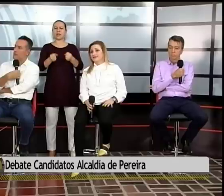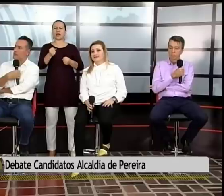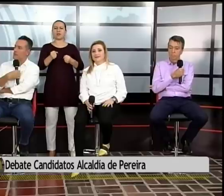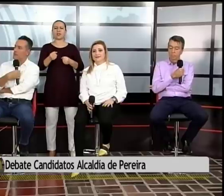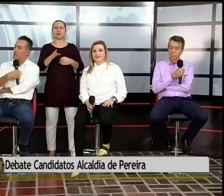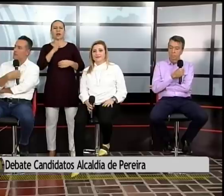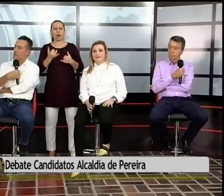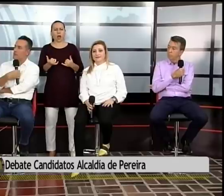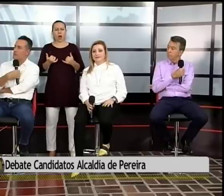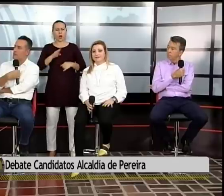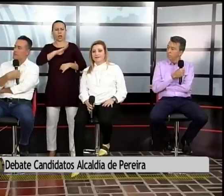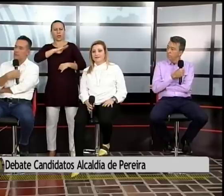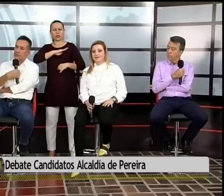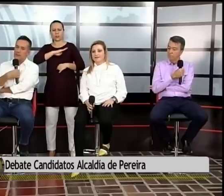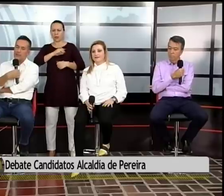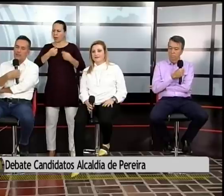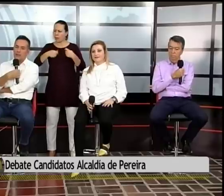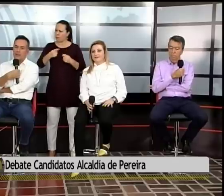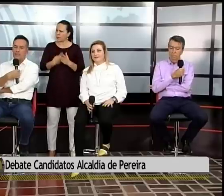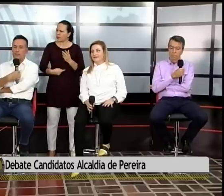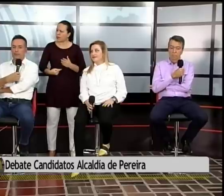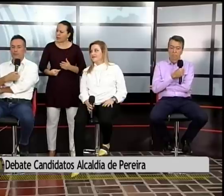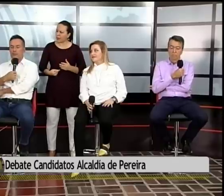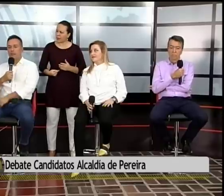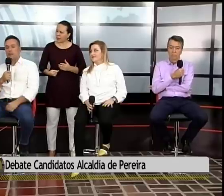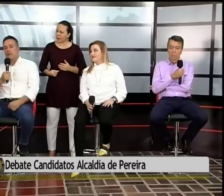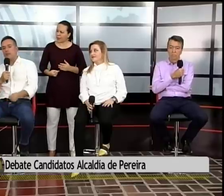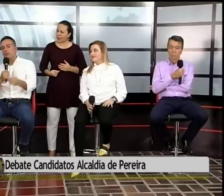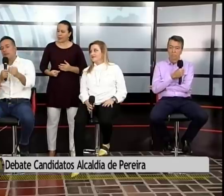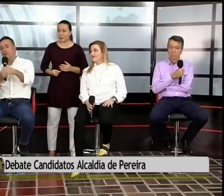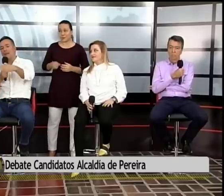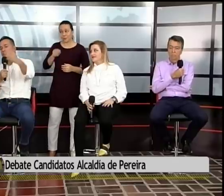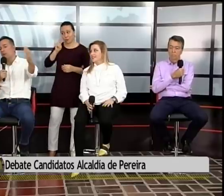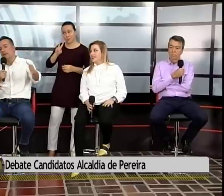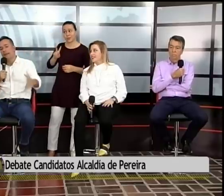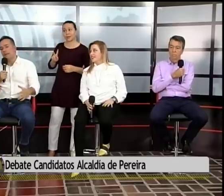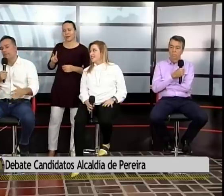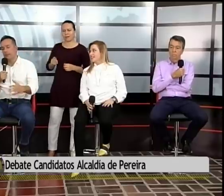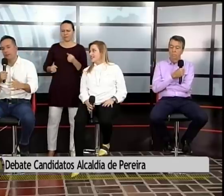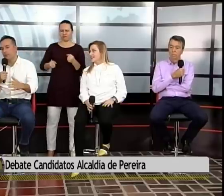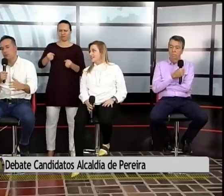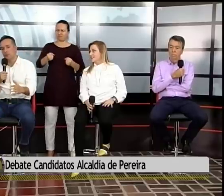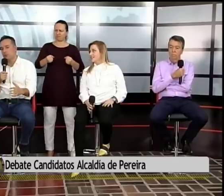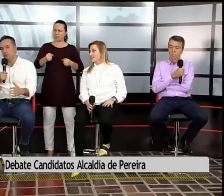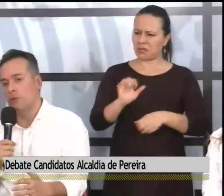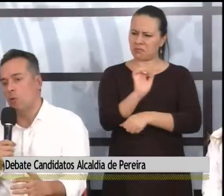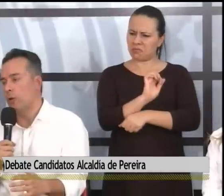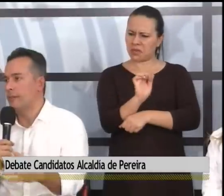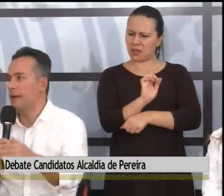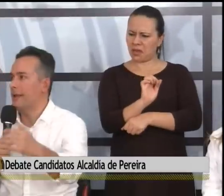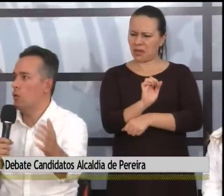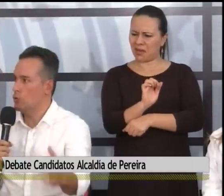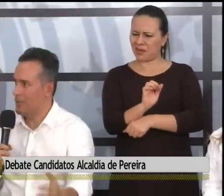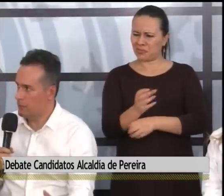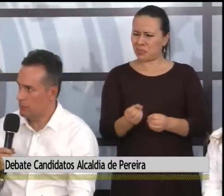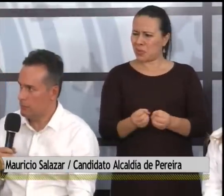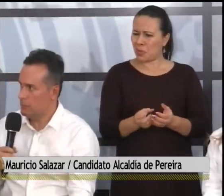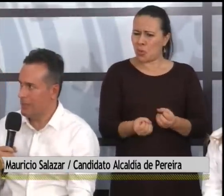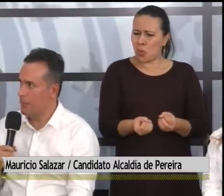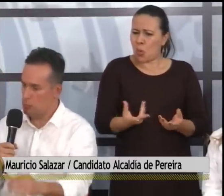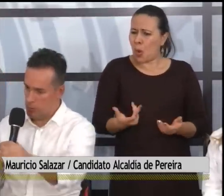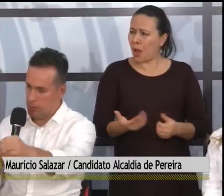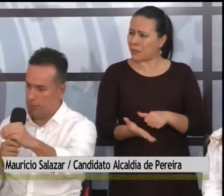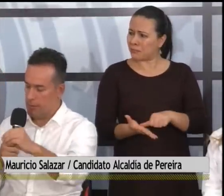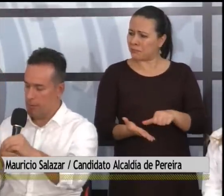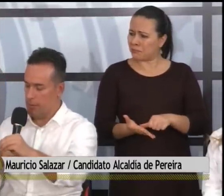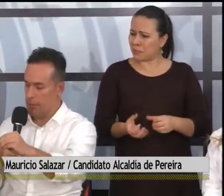camioneta. ¿Piensa vender algo más? Mire, Jimmy, una camioneta, eso no cuesta gran cosa.